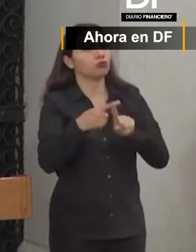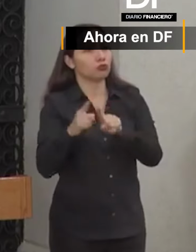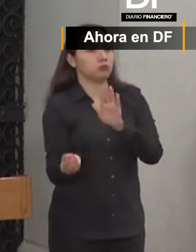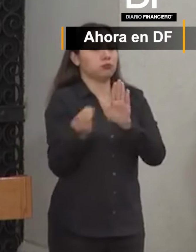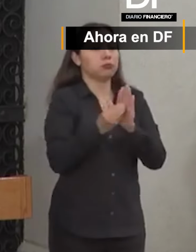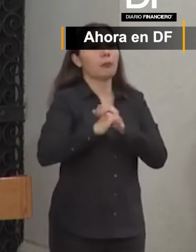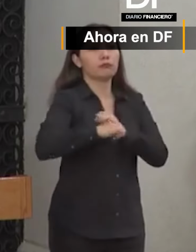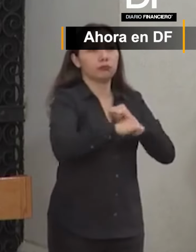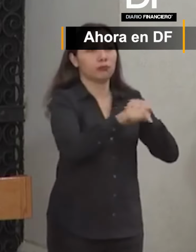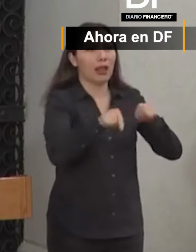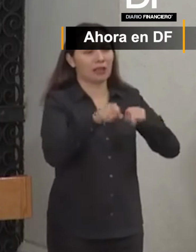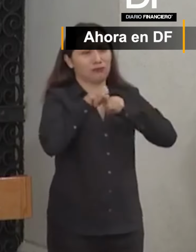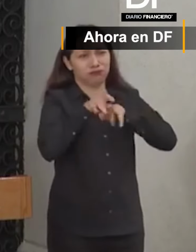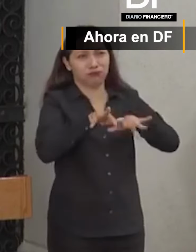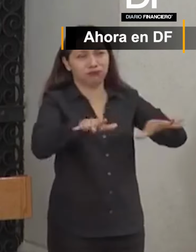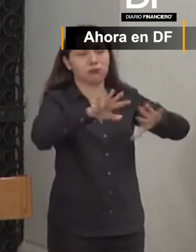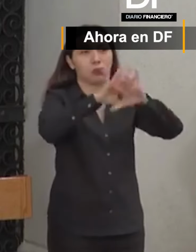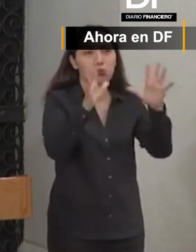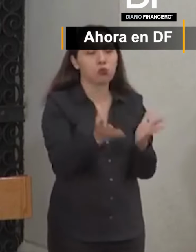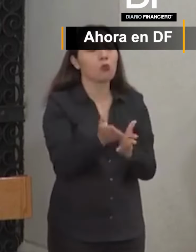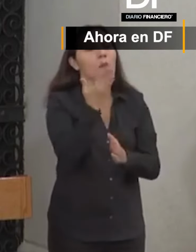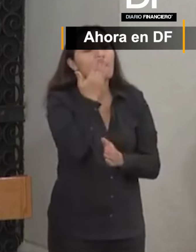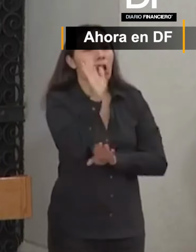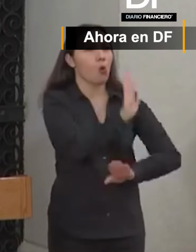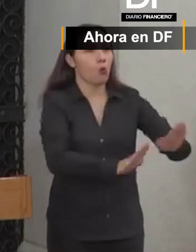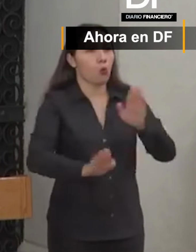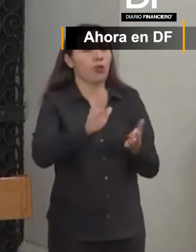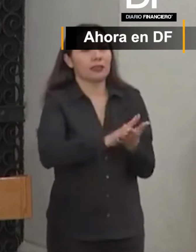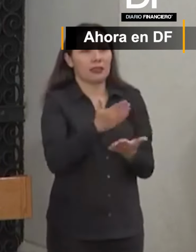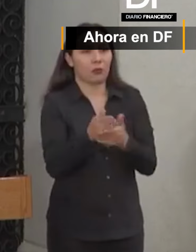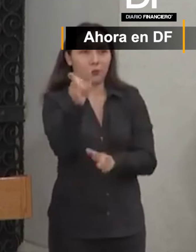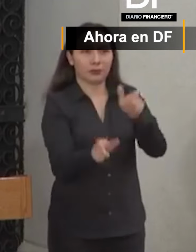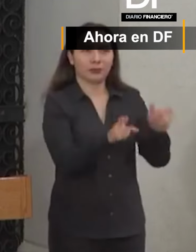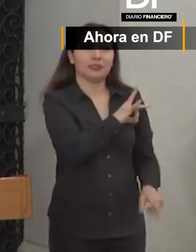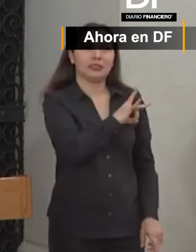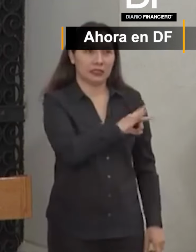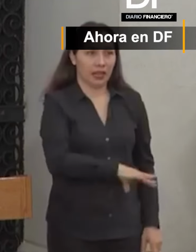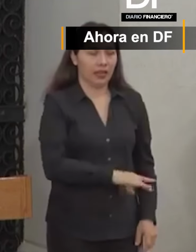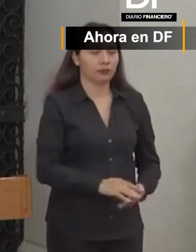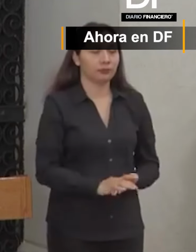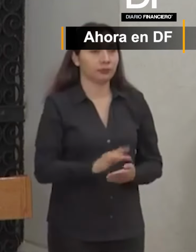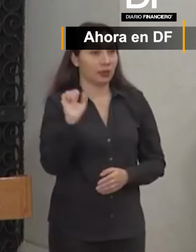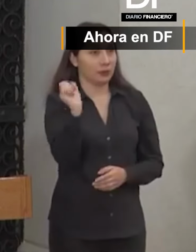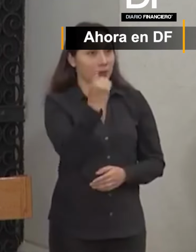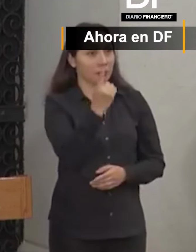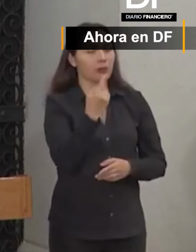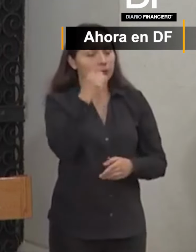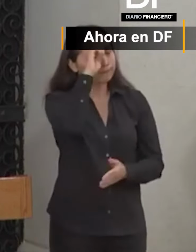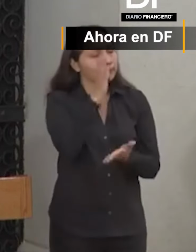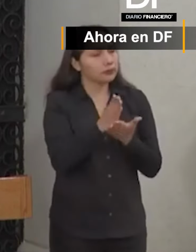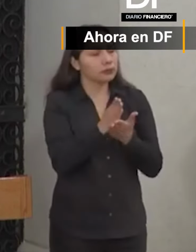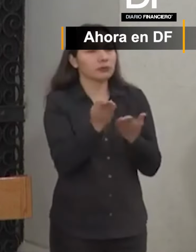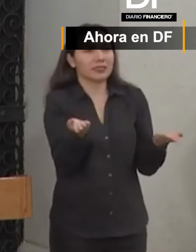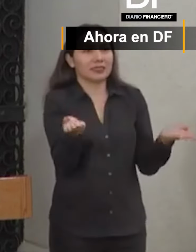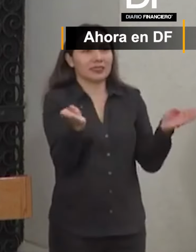combatir esta pandemia y proteger mejor la salud de los chilenos. En primer lugar, hemos decidido